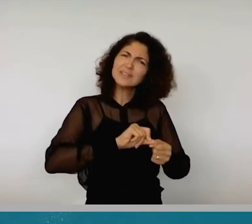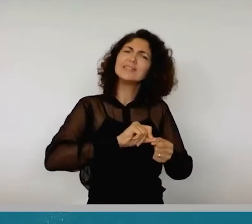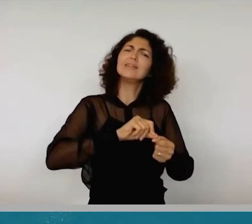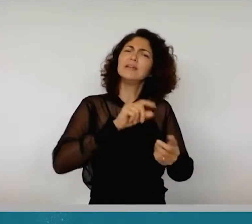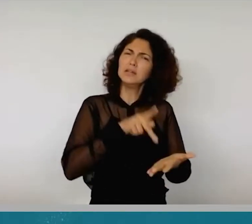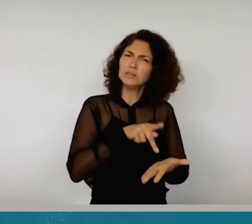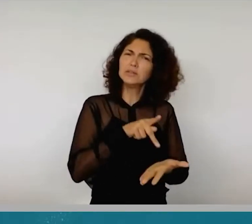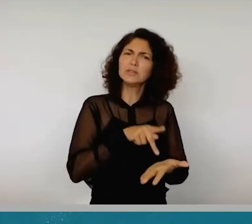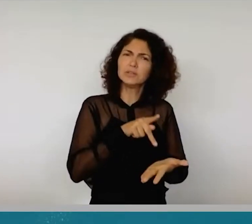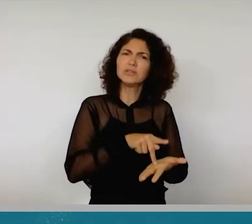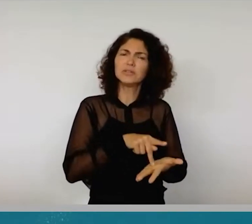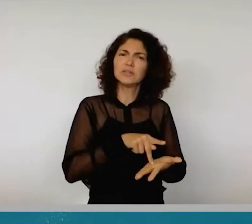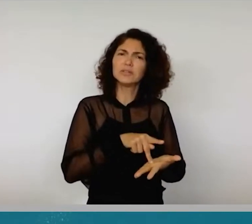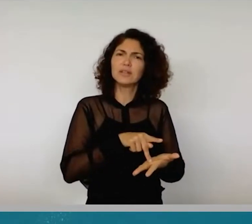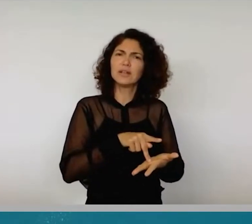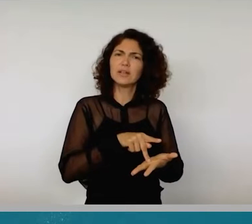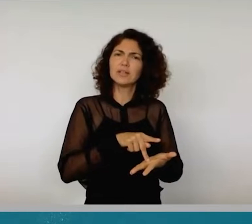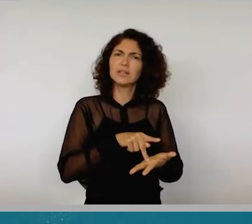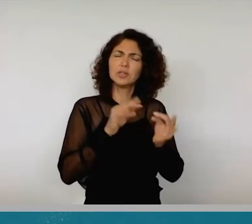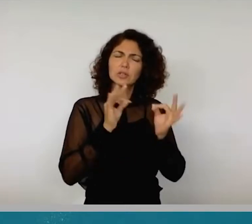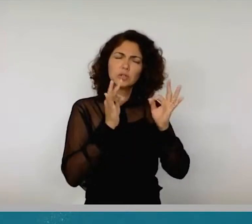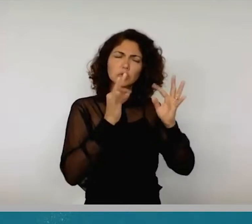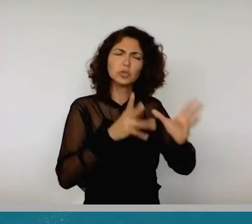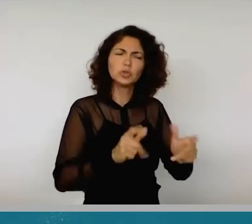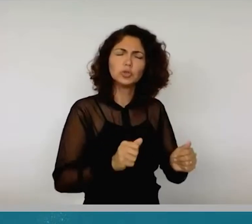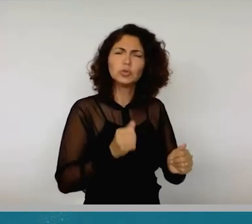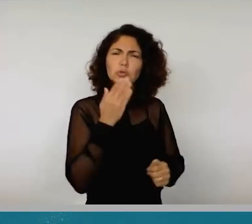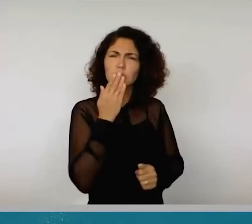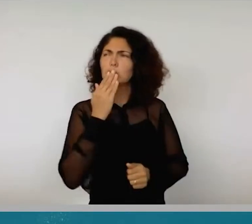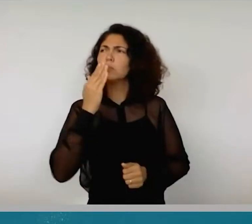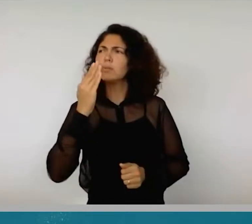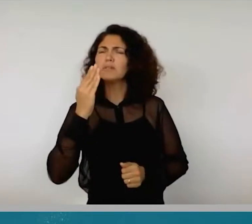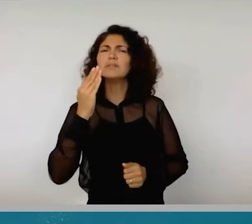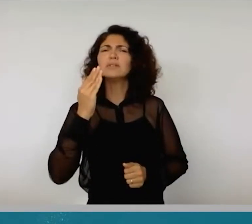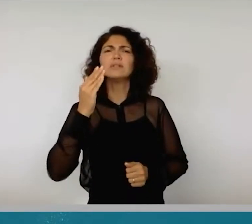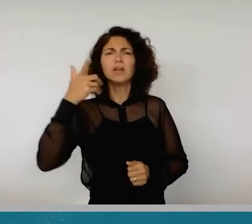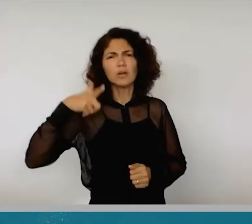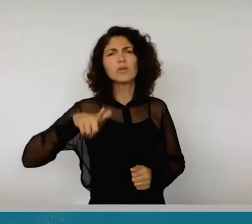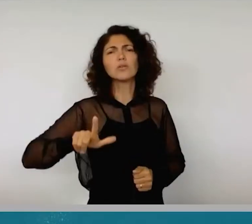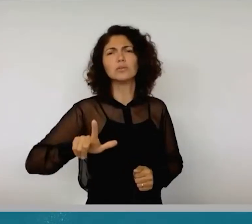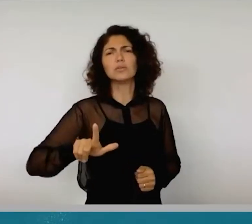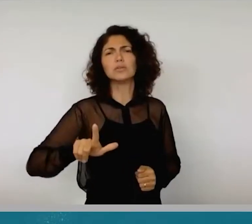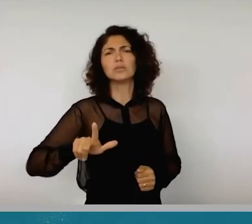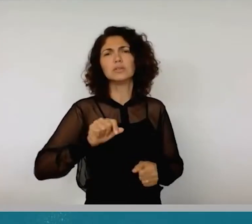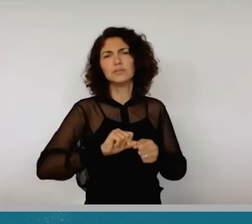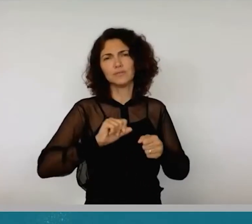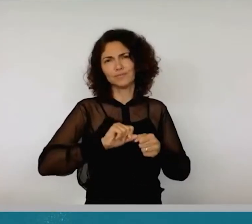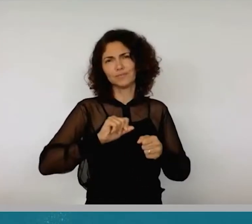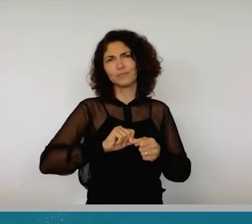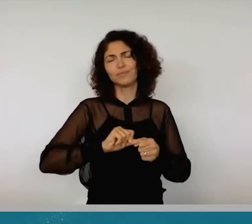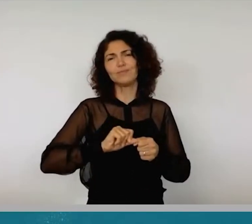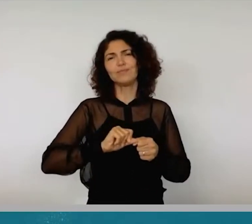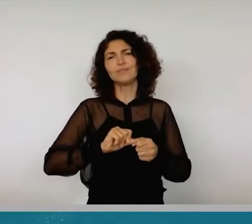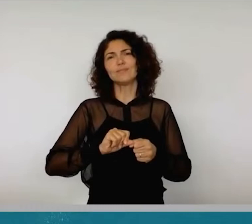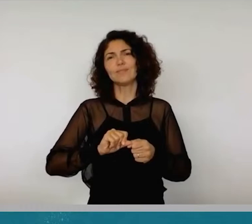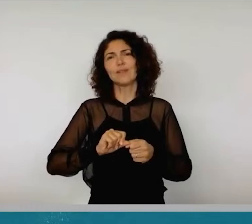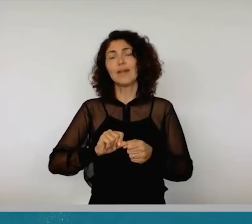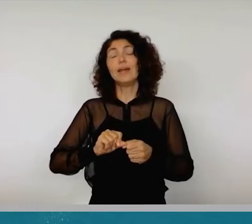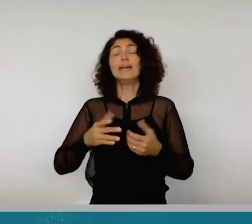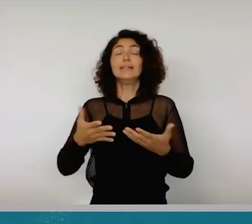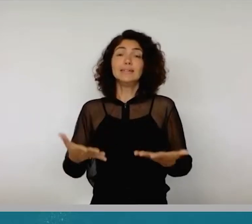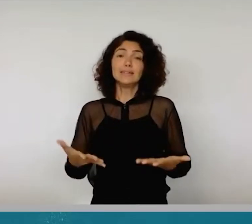teus juramentos. Eu, porém, vos digo, então o rei do reino dos céus decreta a nova